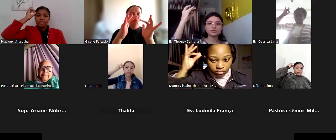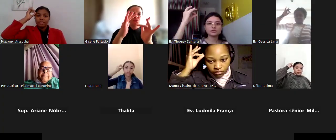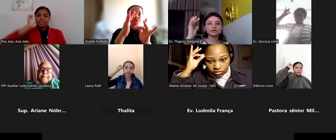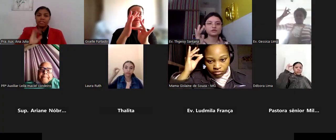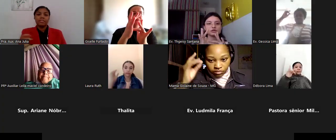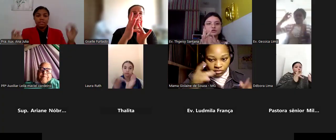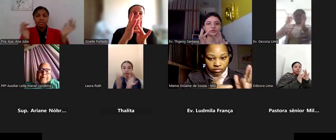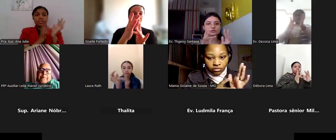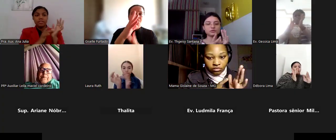Jesus.